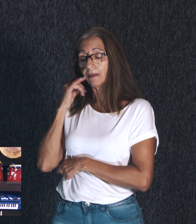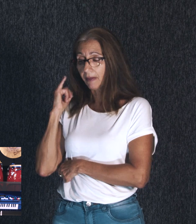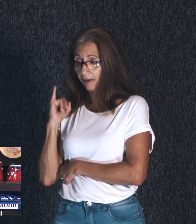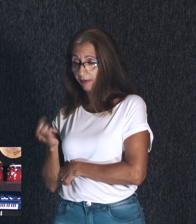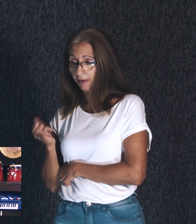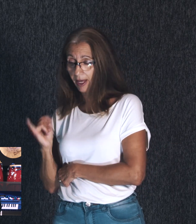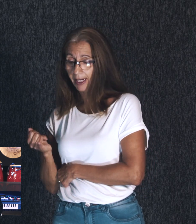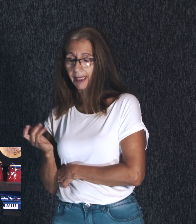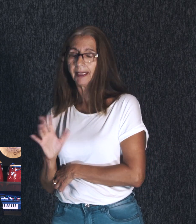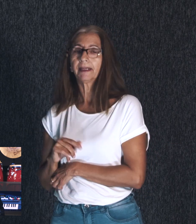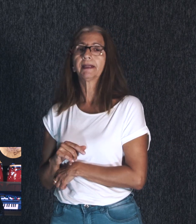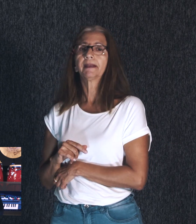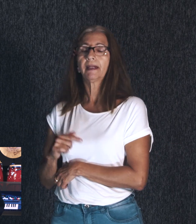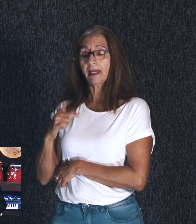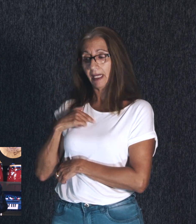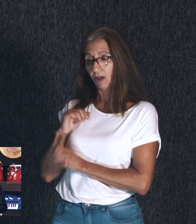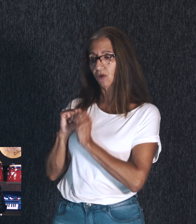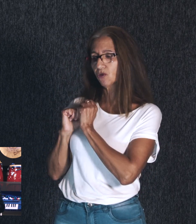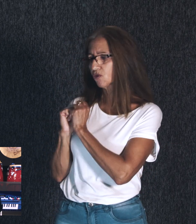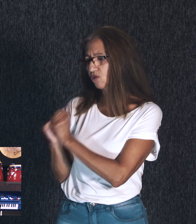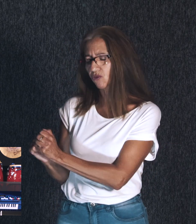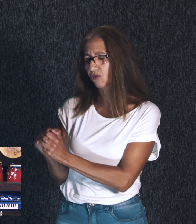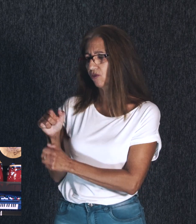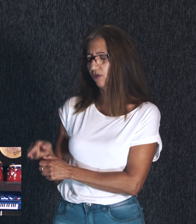houver, eu sempre estarei do seu lado.